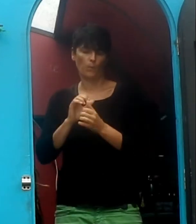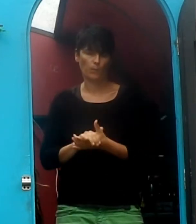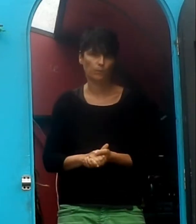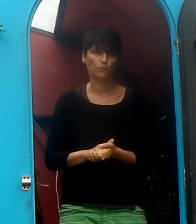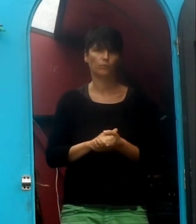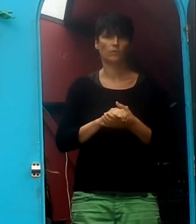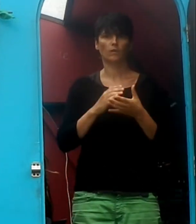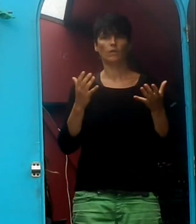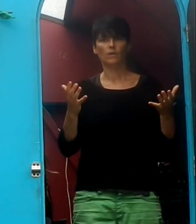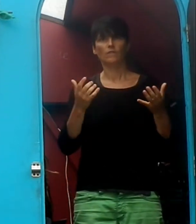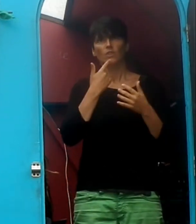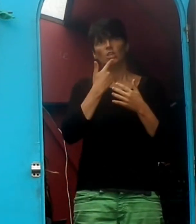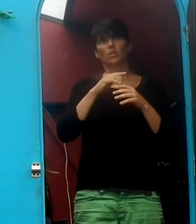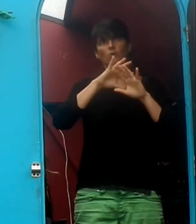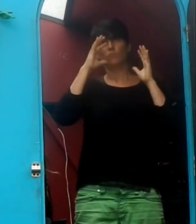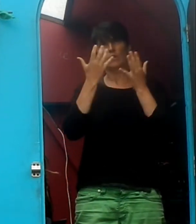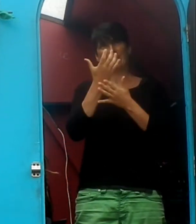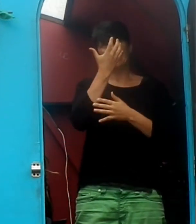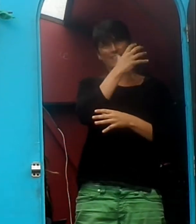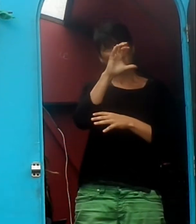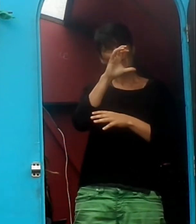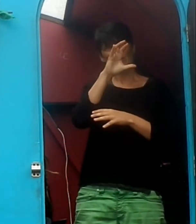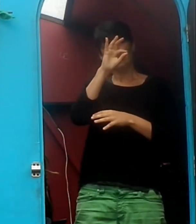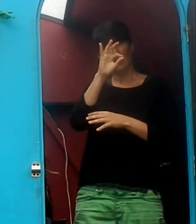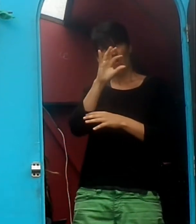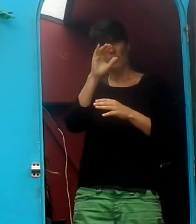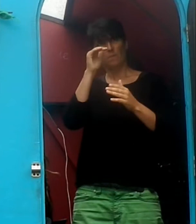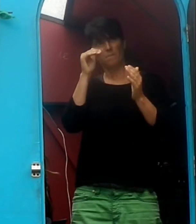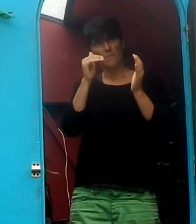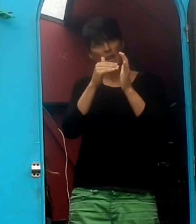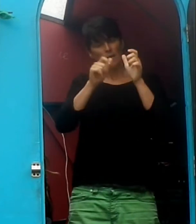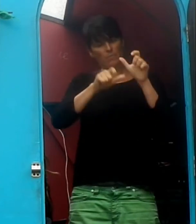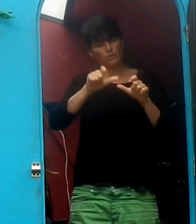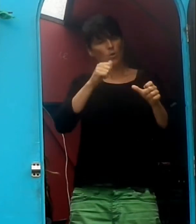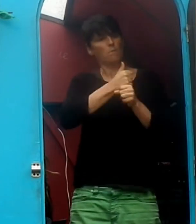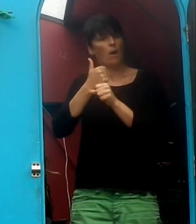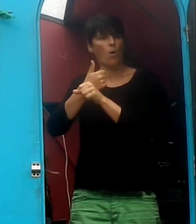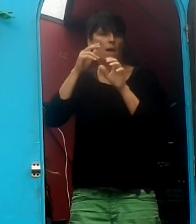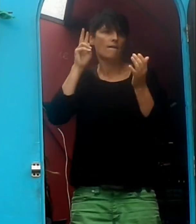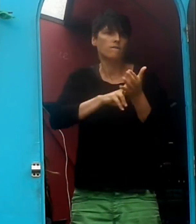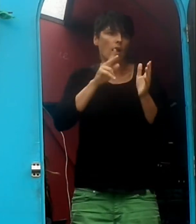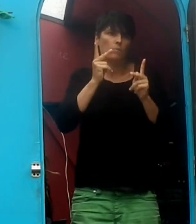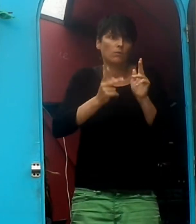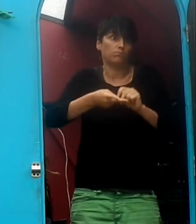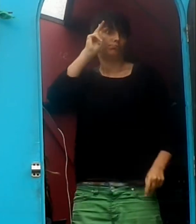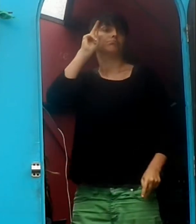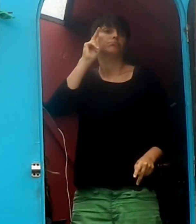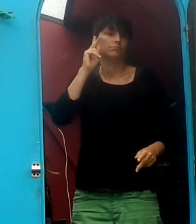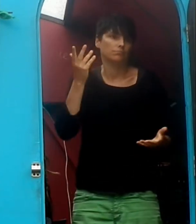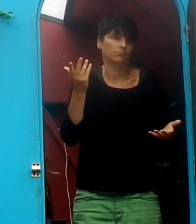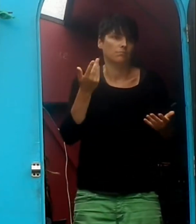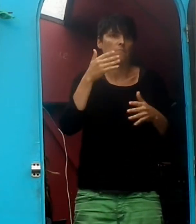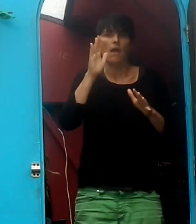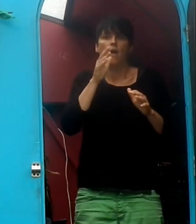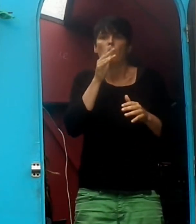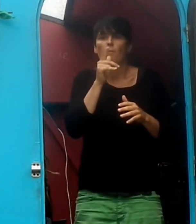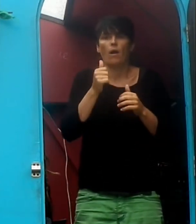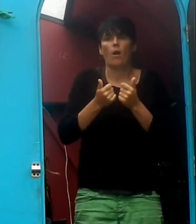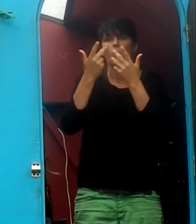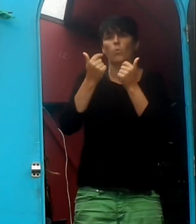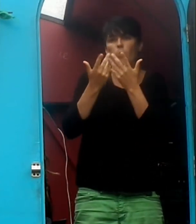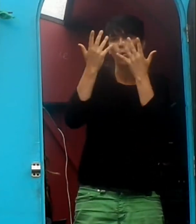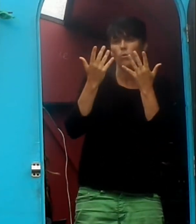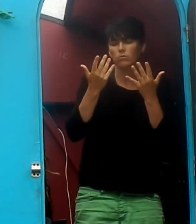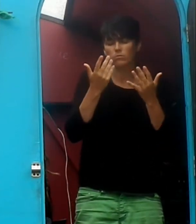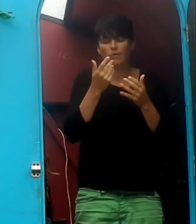550 000 personnes par an qui sont en fait sûrement bien plus nombreuses, mais dont on ne peut pas comptabiliser les avortements clandestins